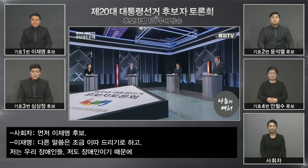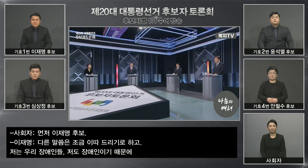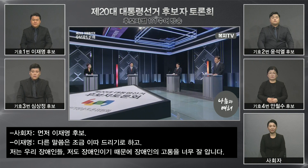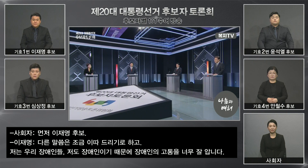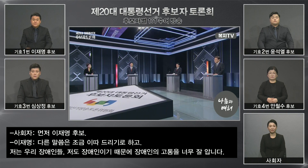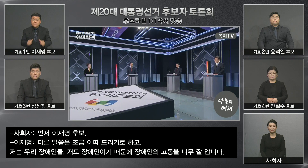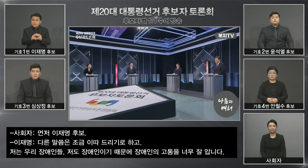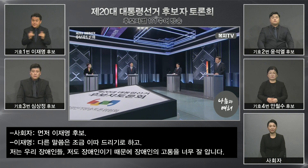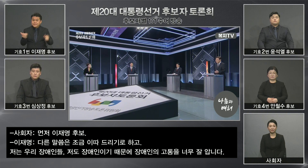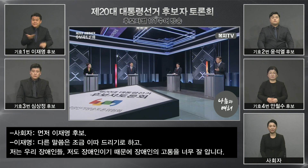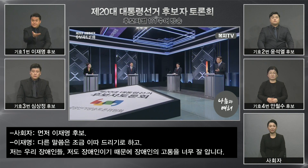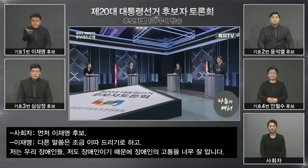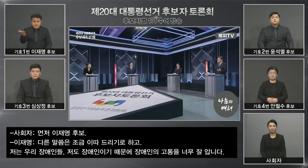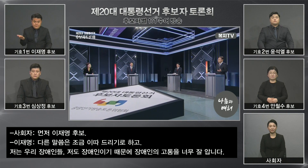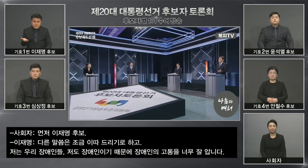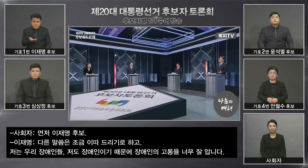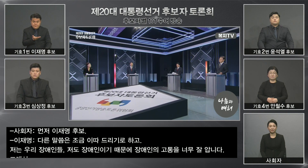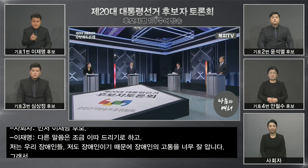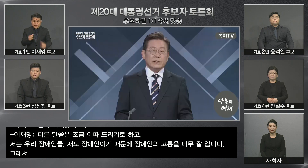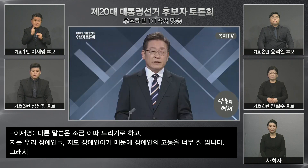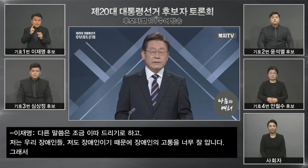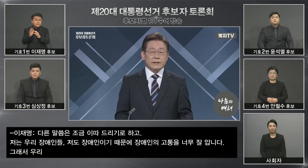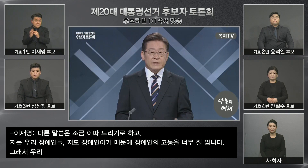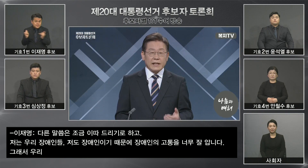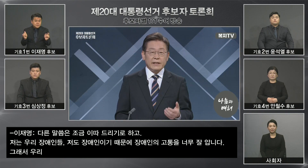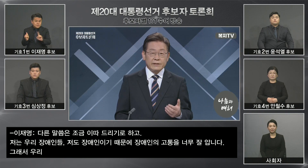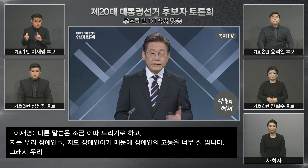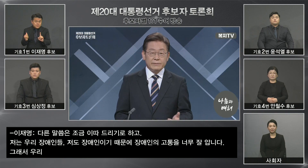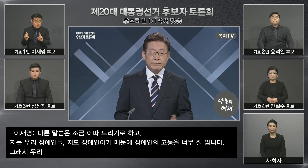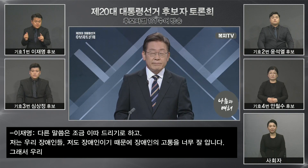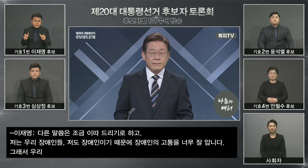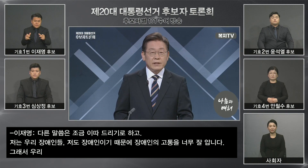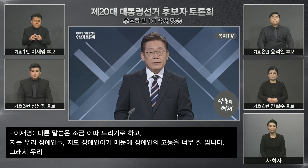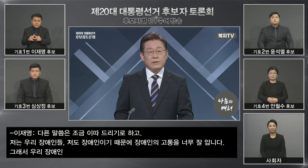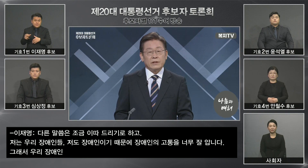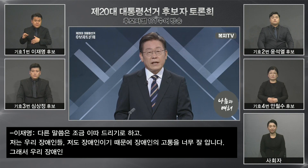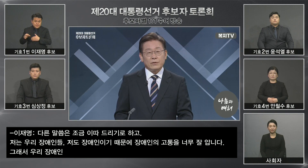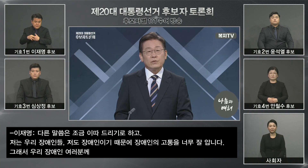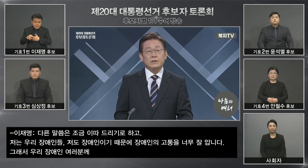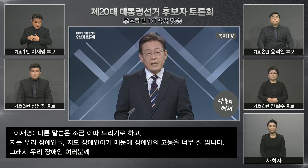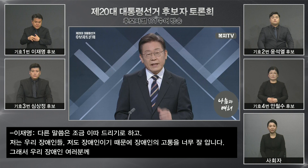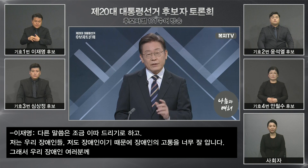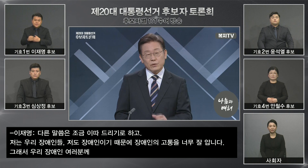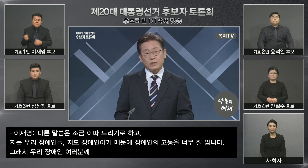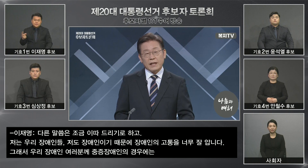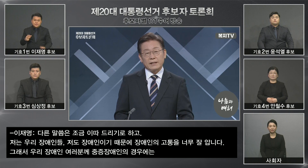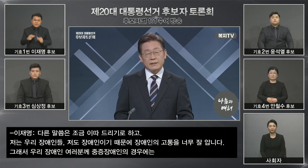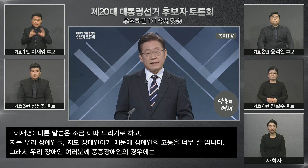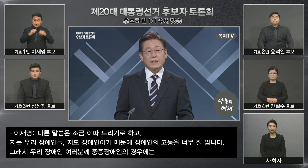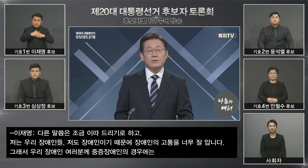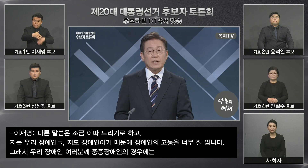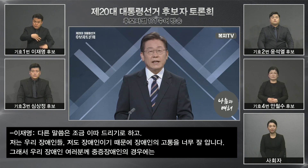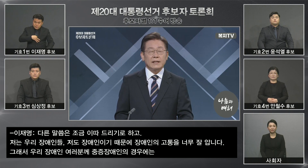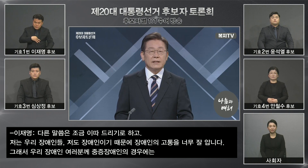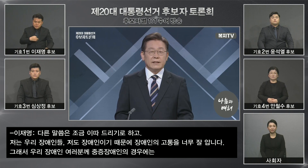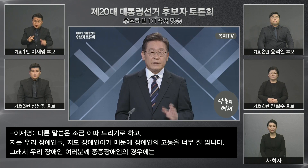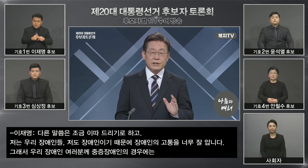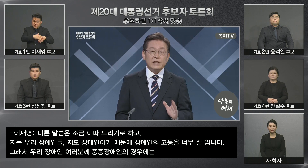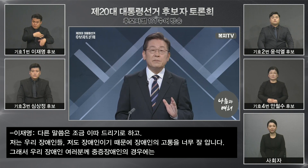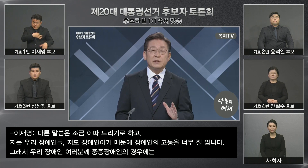그래서 우리 장애인 여러분께 중증 장애인의 경우는 장애연금, 또 장애 아동수당,